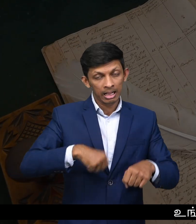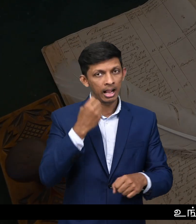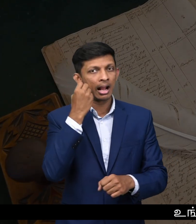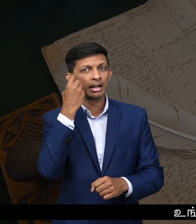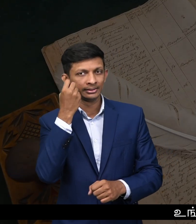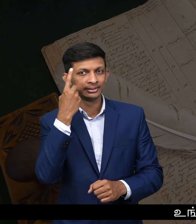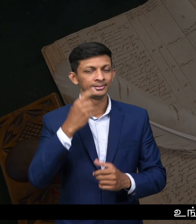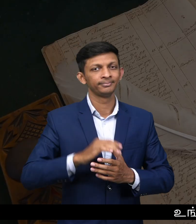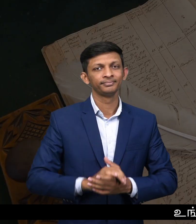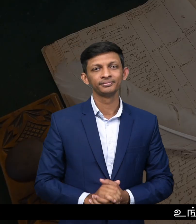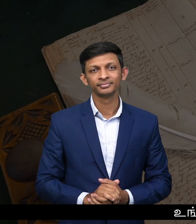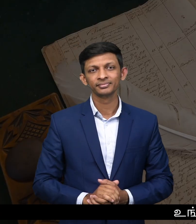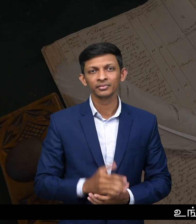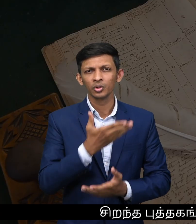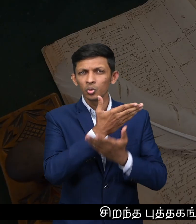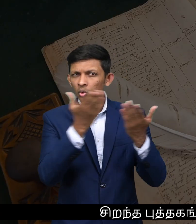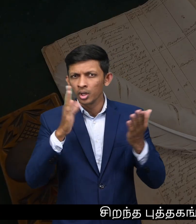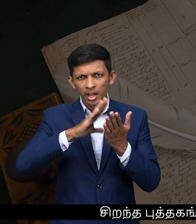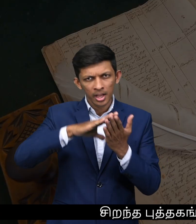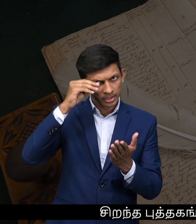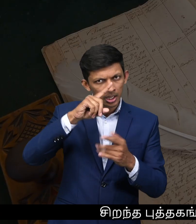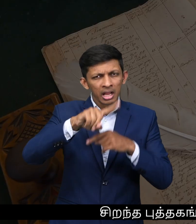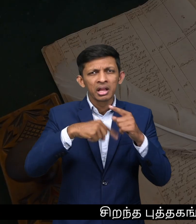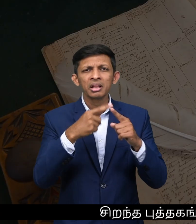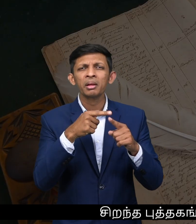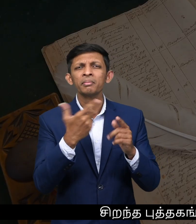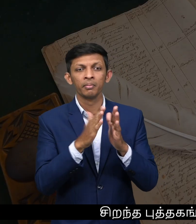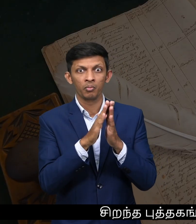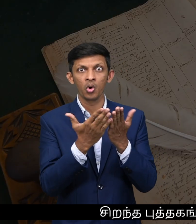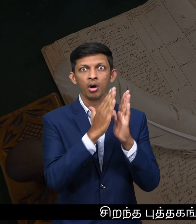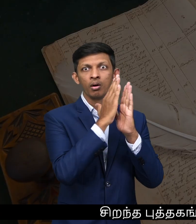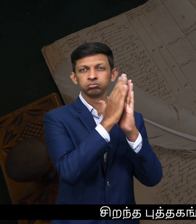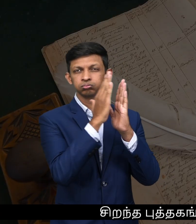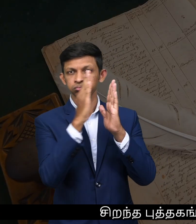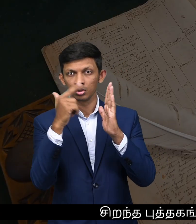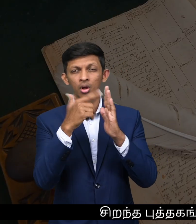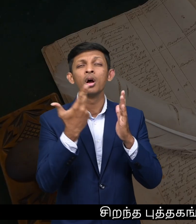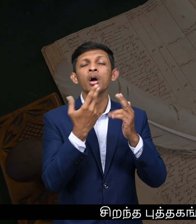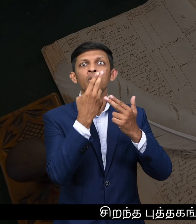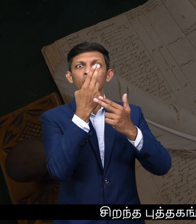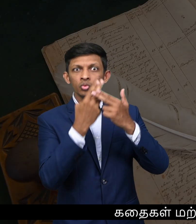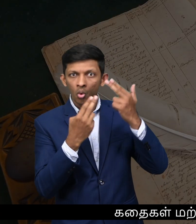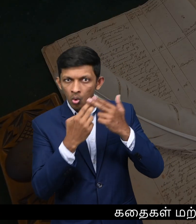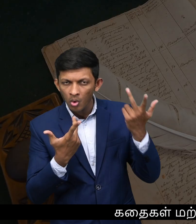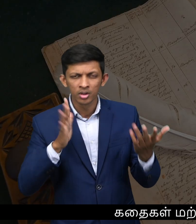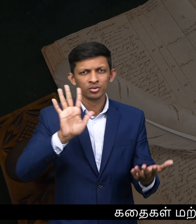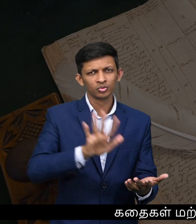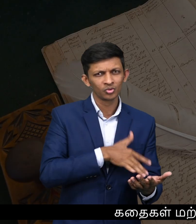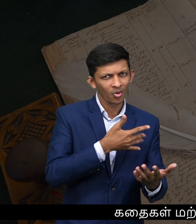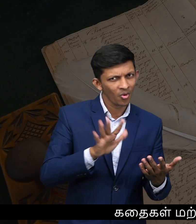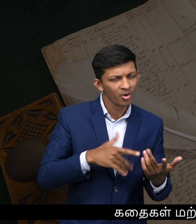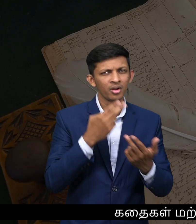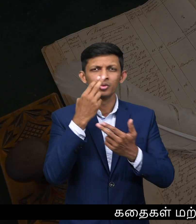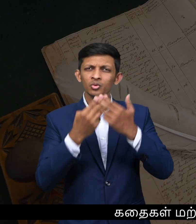நீங்கள் இதை தெரிந்து கொள்வீர்கள். சிறந்த புத்தகங்கள், கவிதைகள், பாடல்கள், கதைகள்